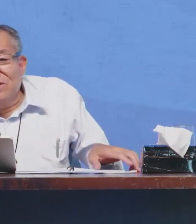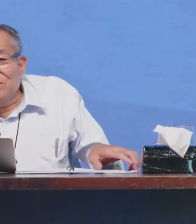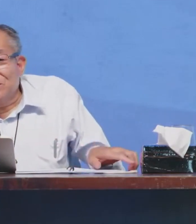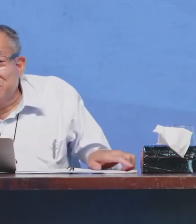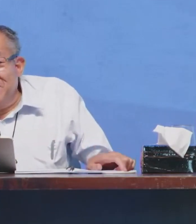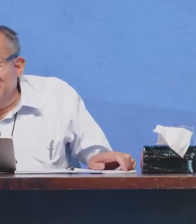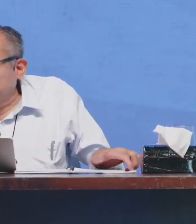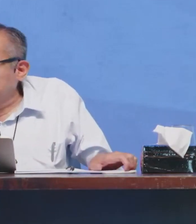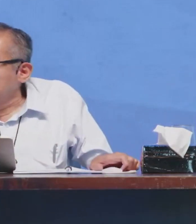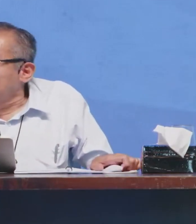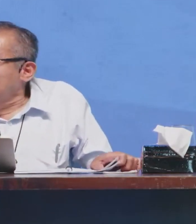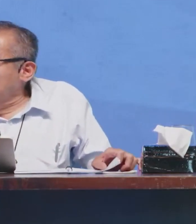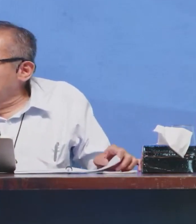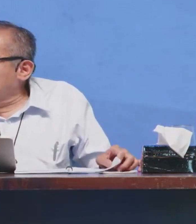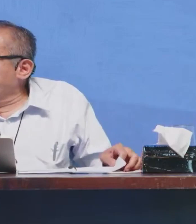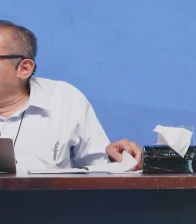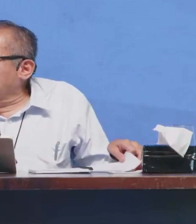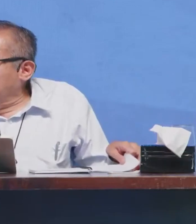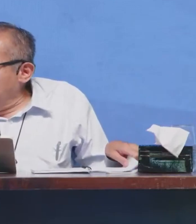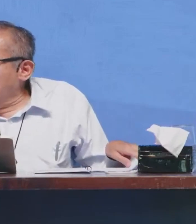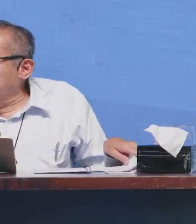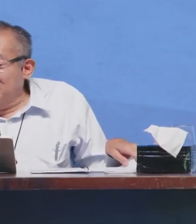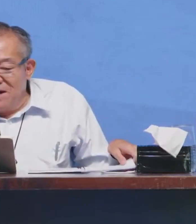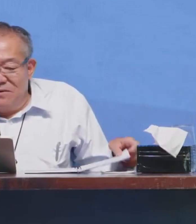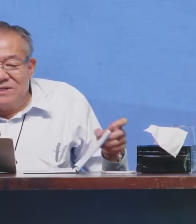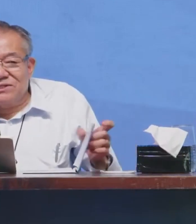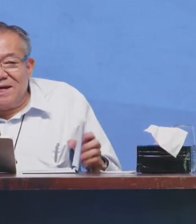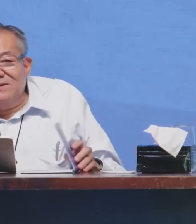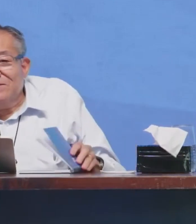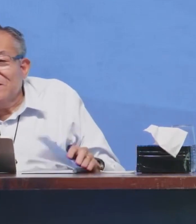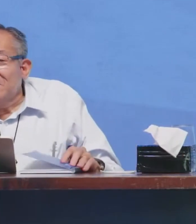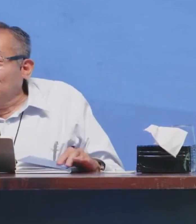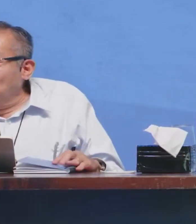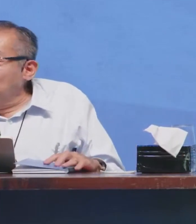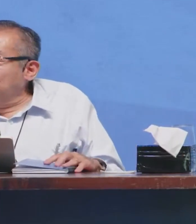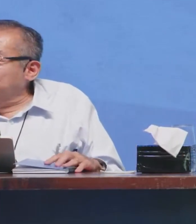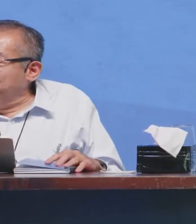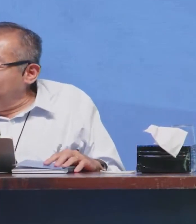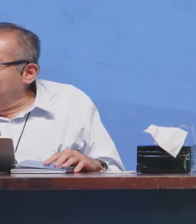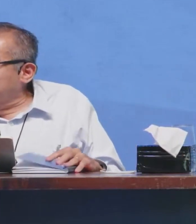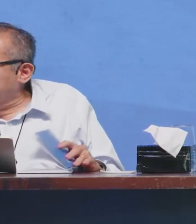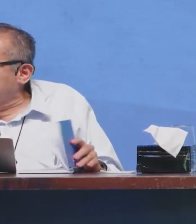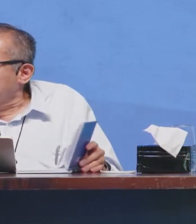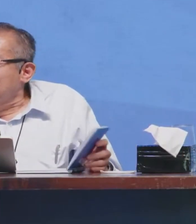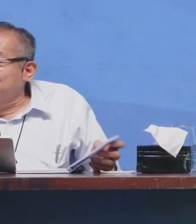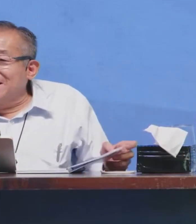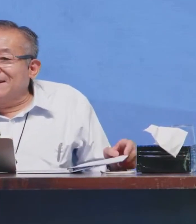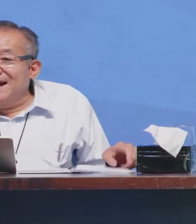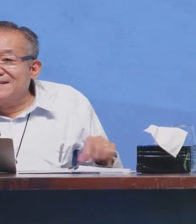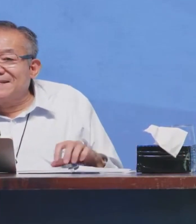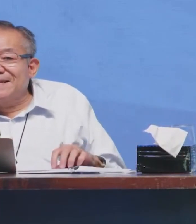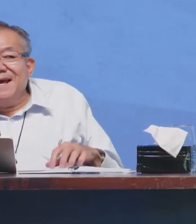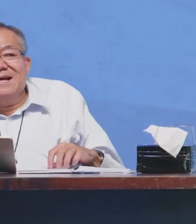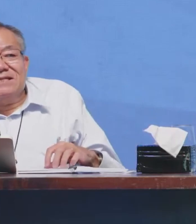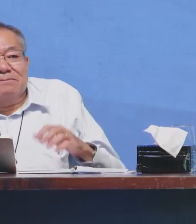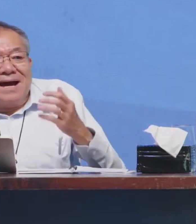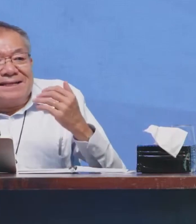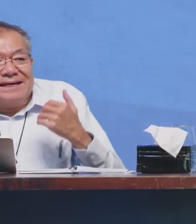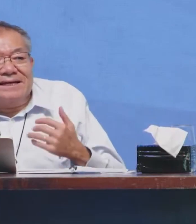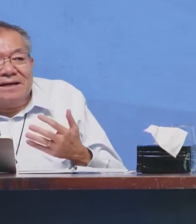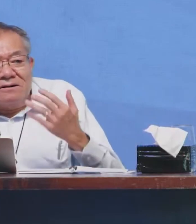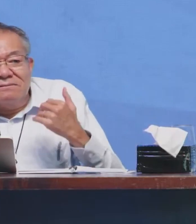no nosso Espírito, e hoje podemos pregar o Evangelho no Espírito, para trazer